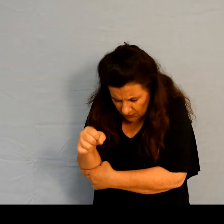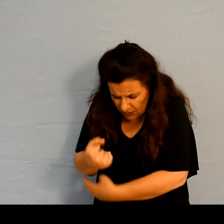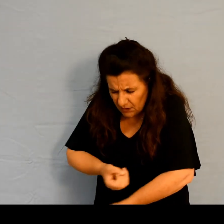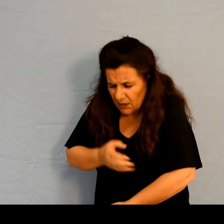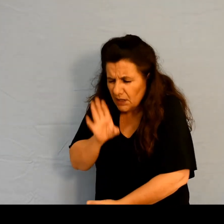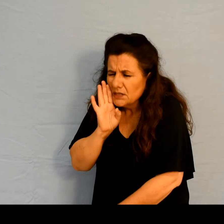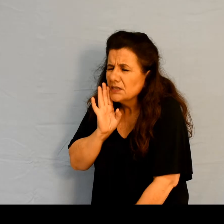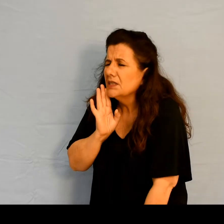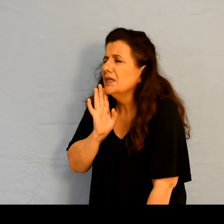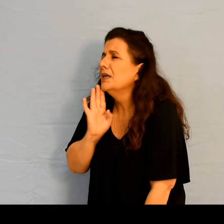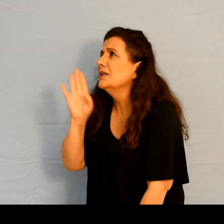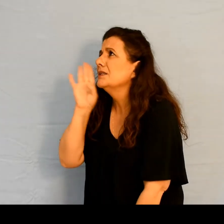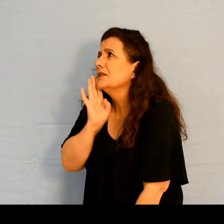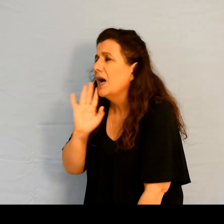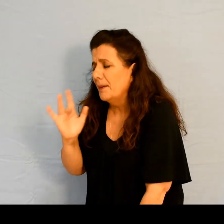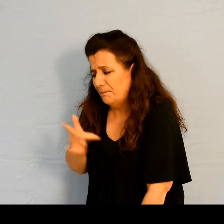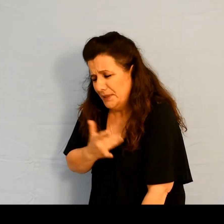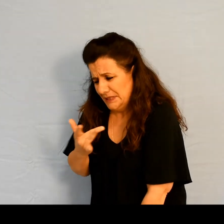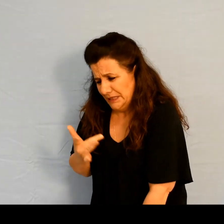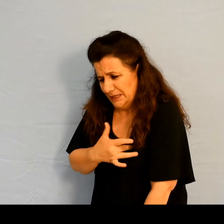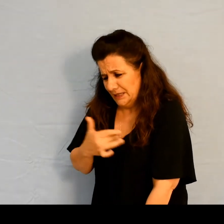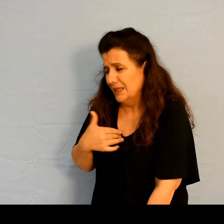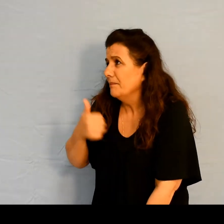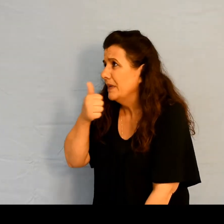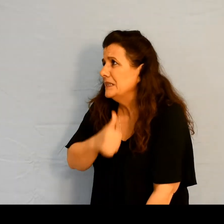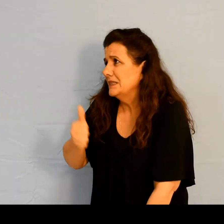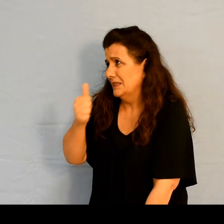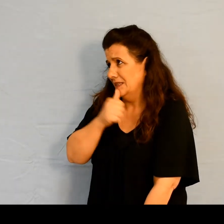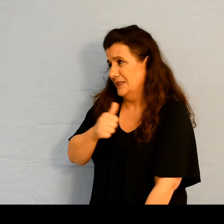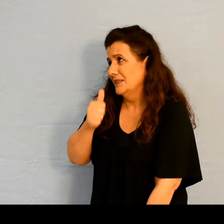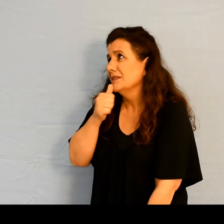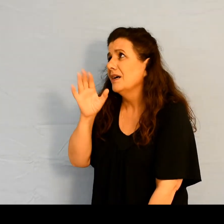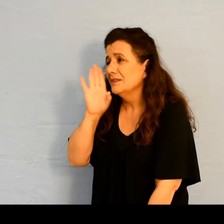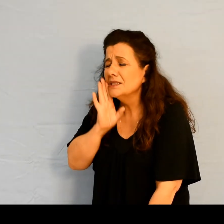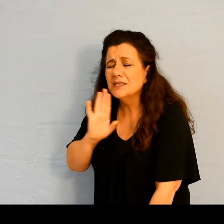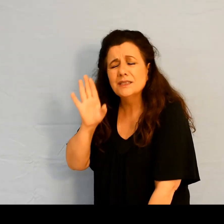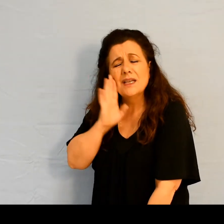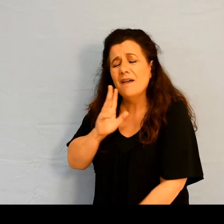pitié, prends patience envers moi et je te rembourserai tout. »